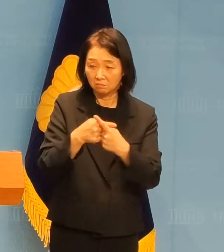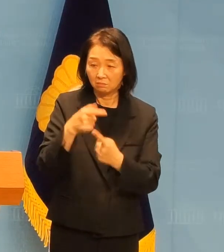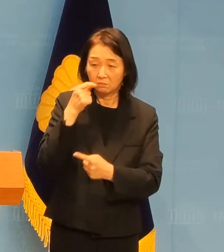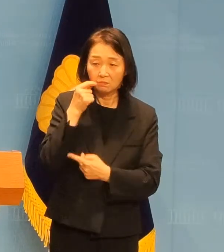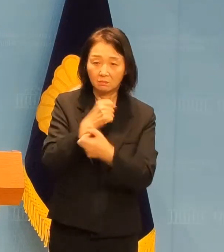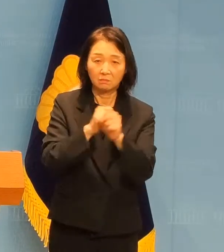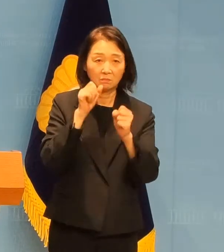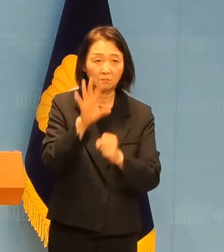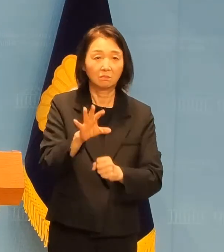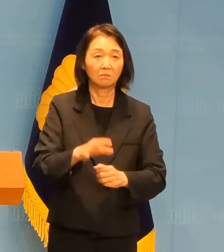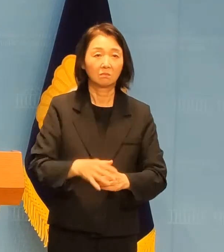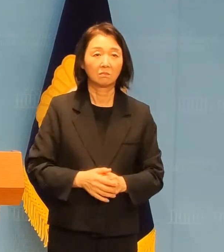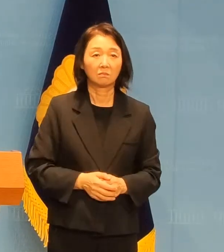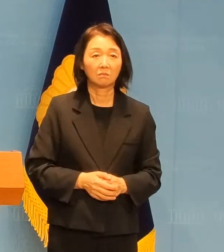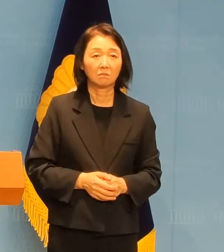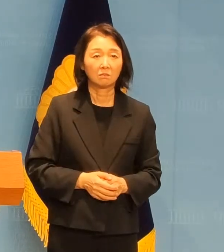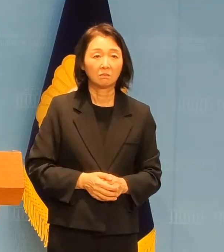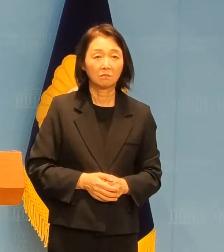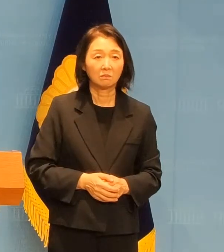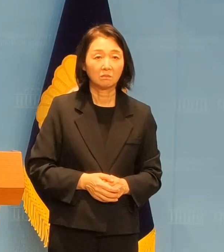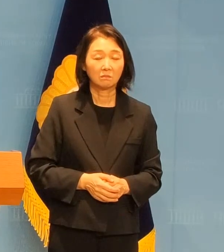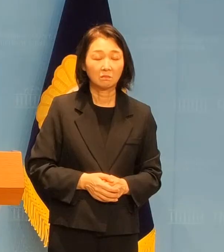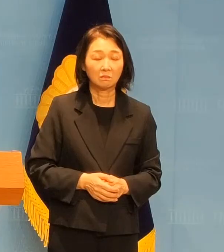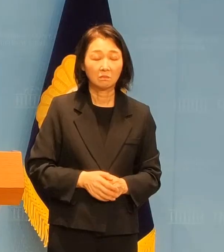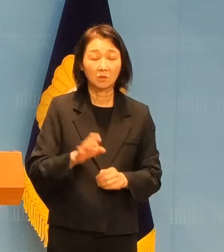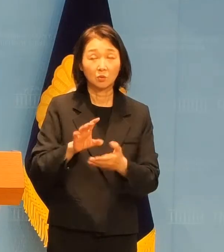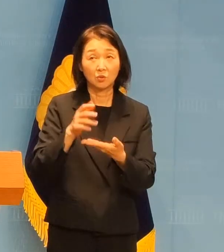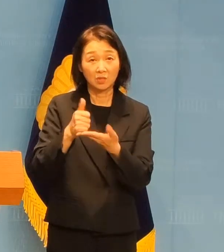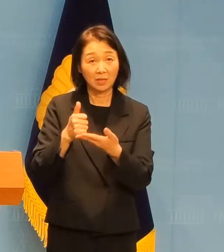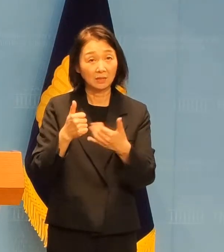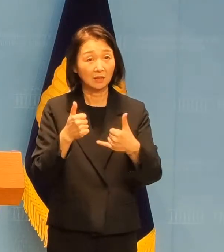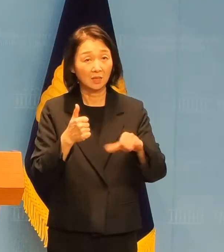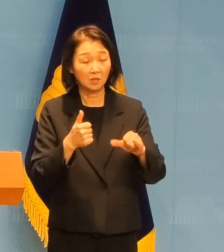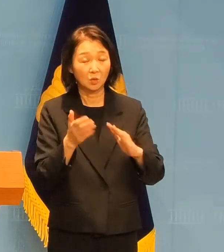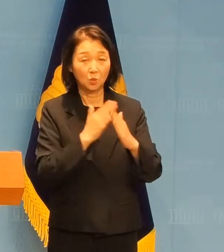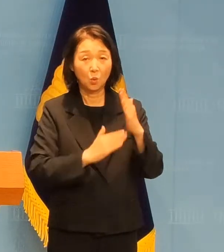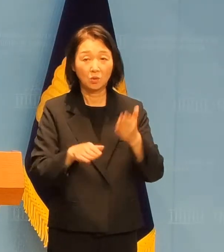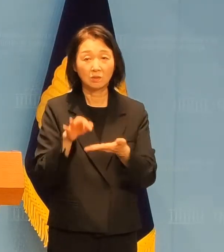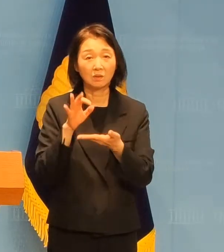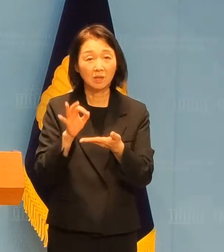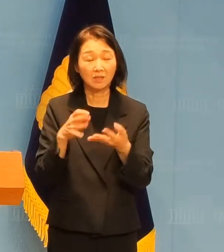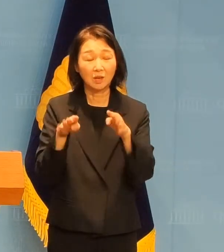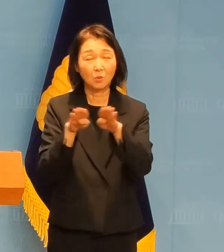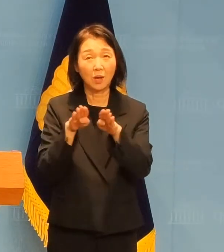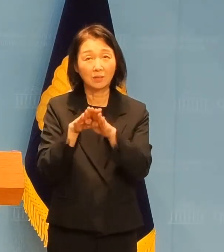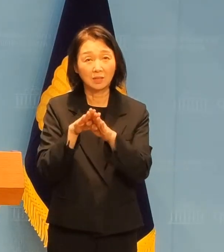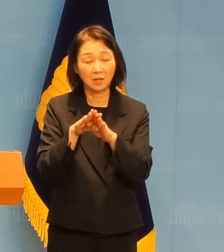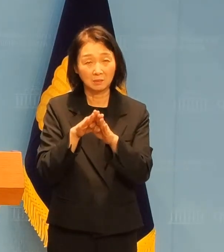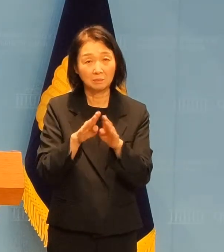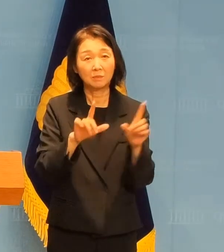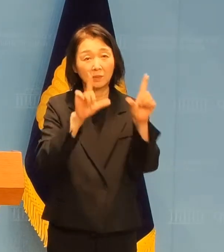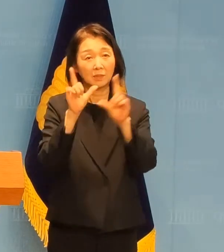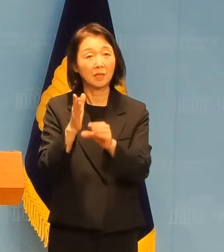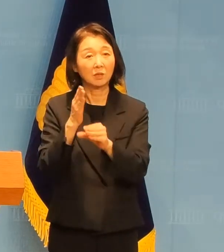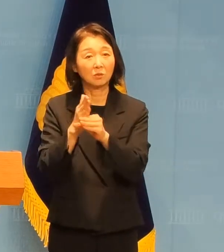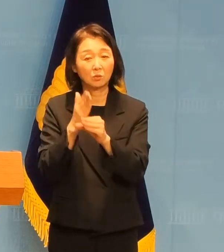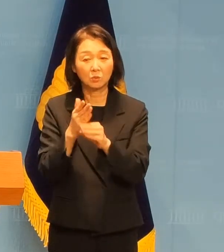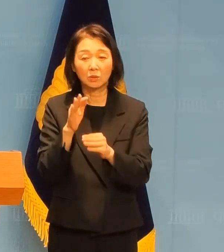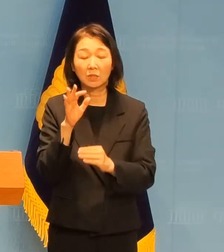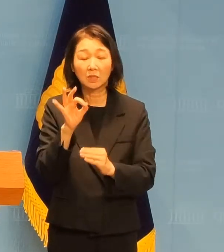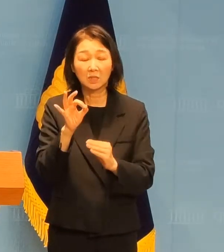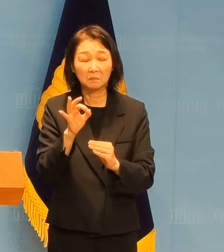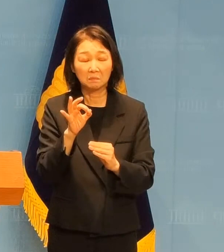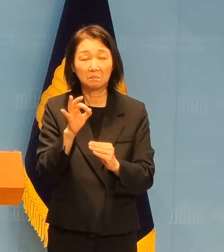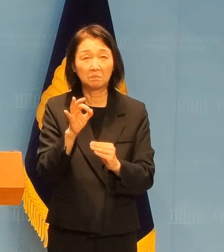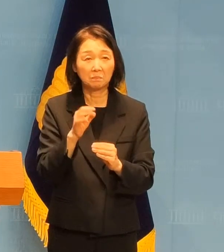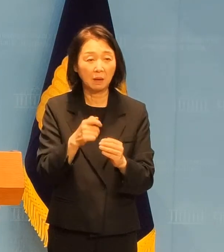없습니다. 더욱이 유철한 위원장의 자녀가 공적 재산인 관사에 건조하며 주거비 절감